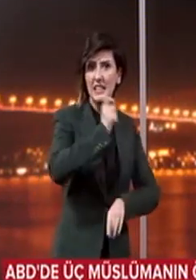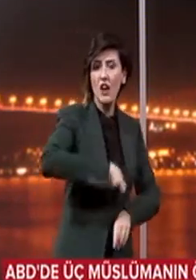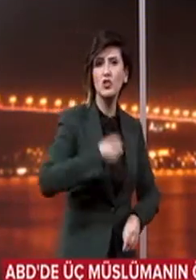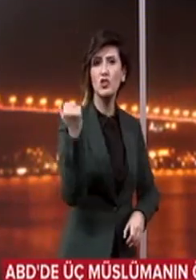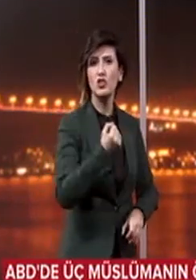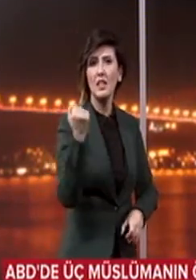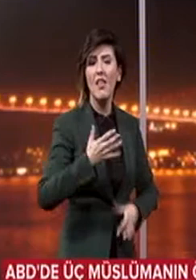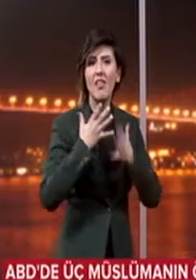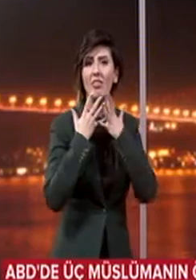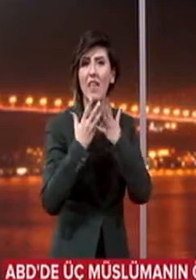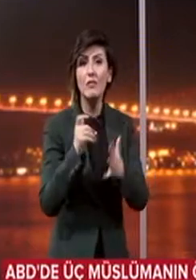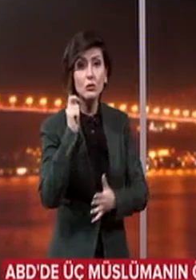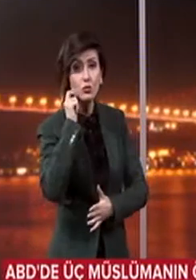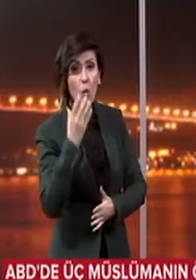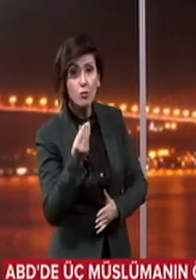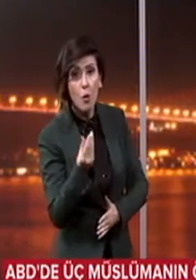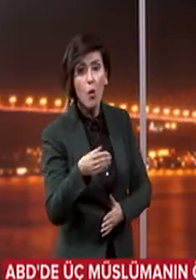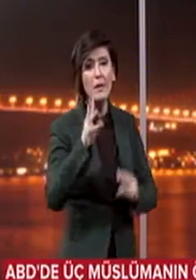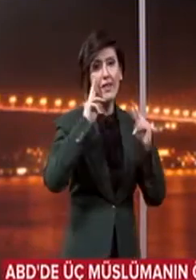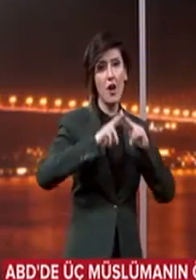gerçekleştirdiği cinayetlerin nefret suçu olup olmadığı da araştırılıyor.